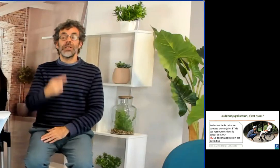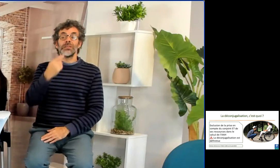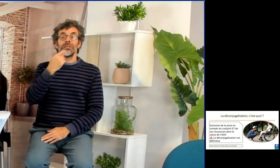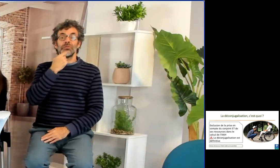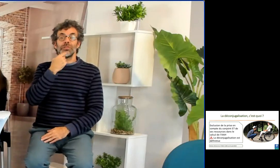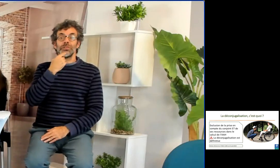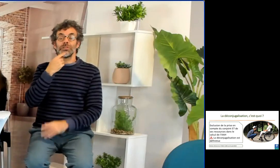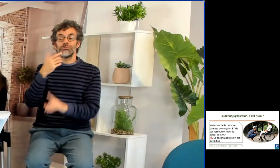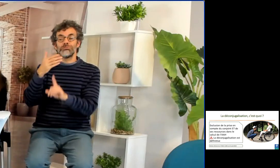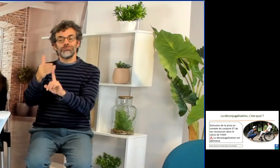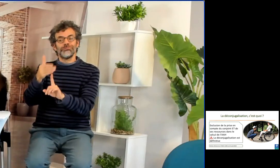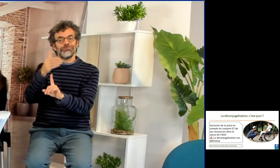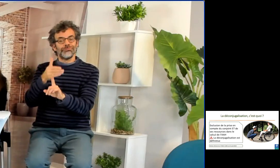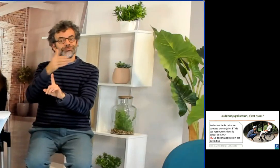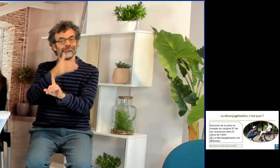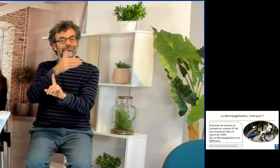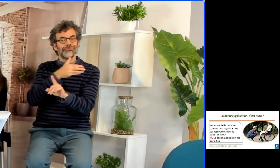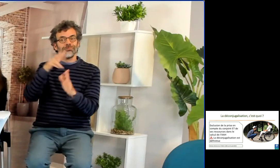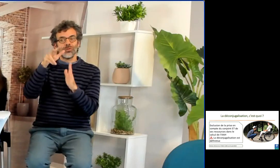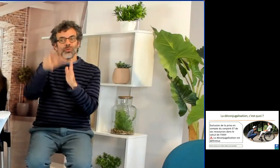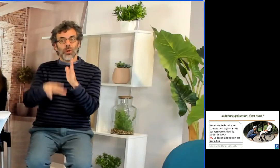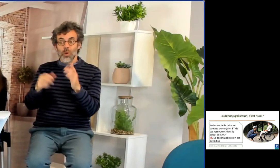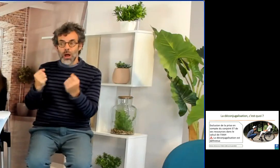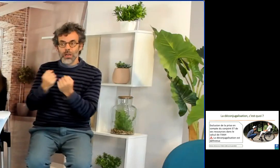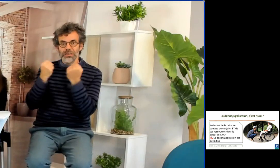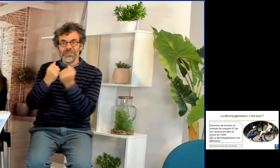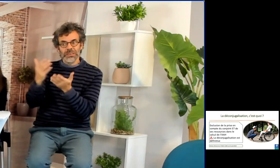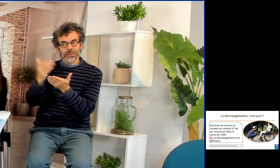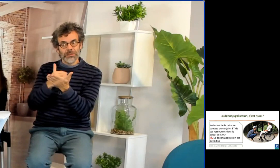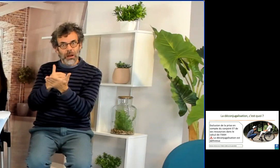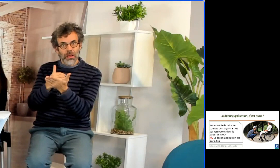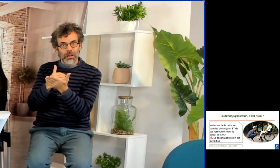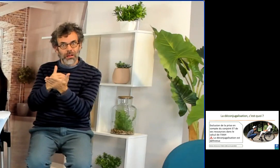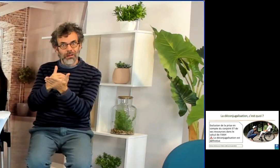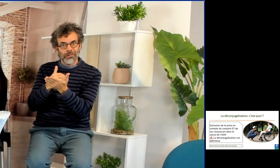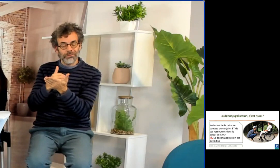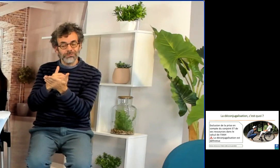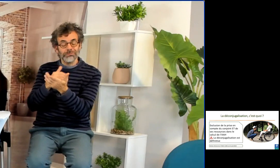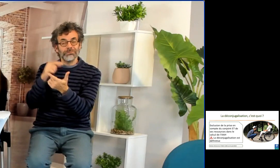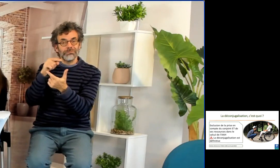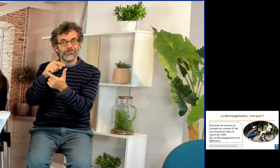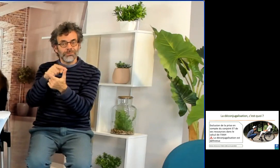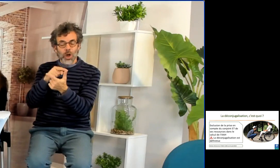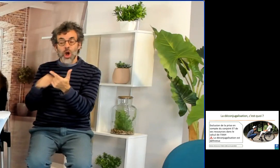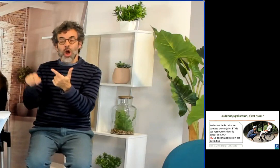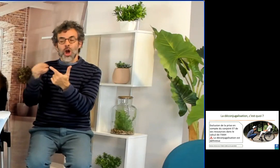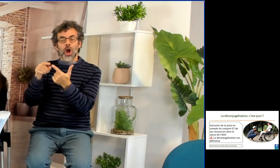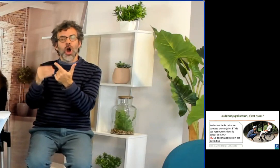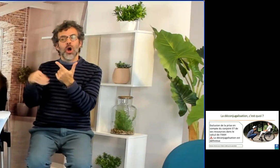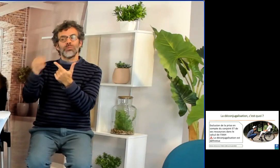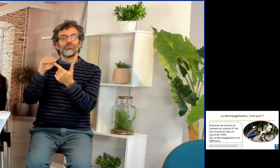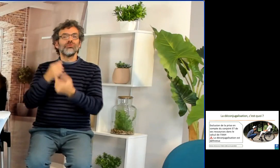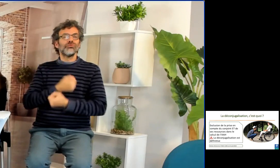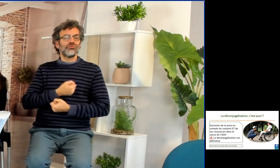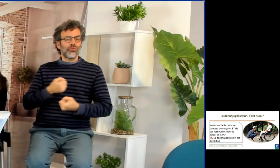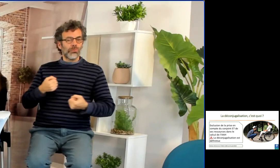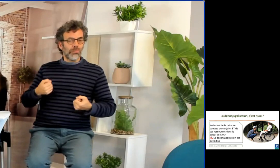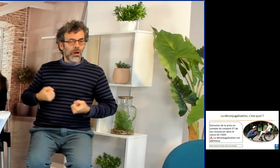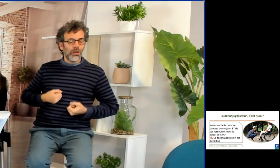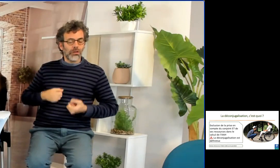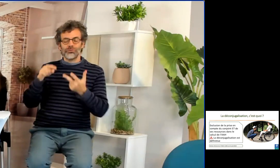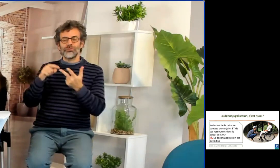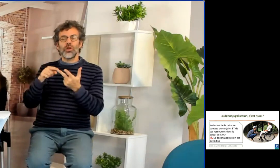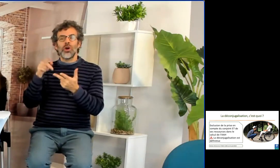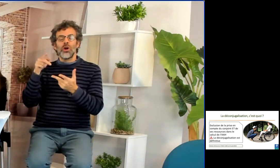ses revenus d'activité des trois derniers mois ainsi que ses autres revenus tels que, par exemple, le chômage, la